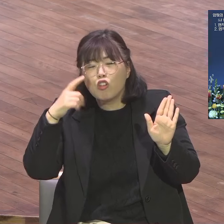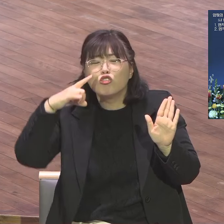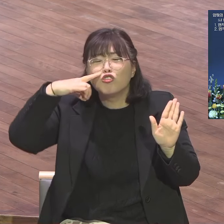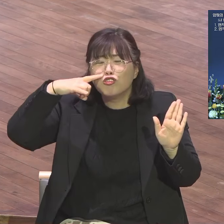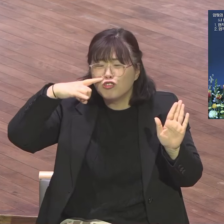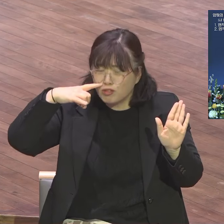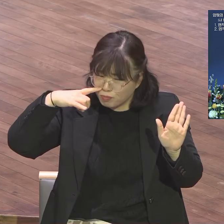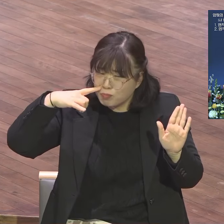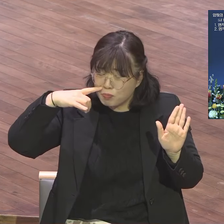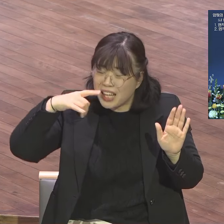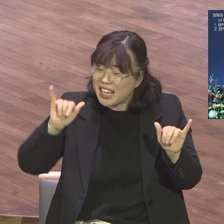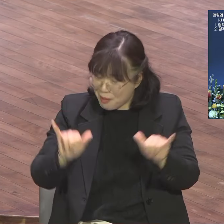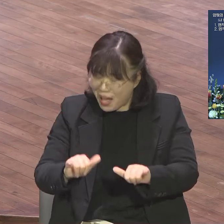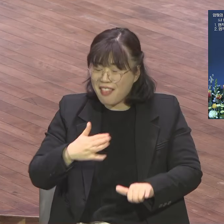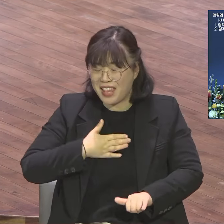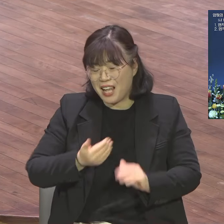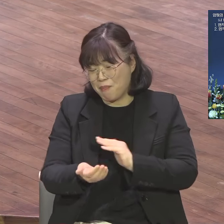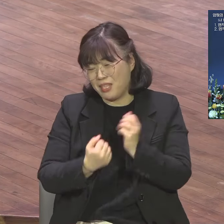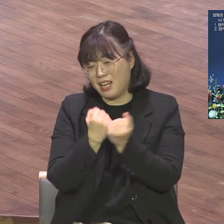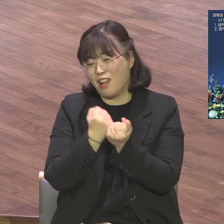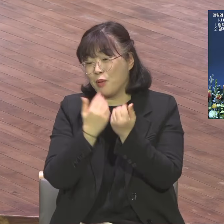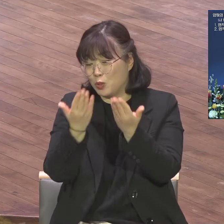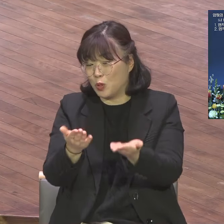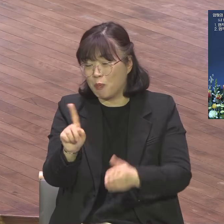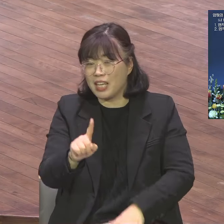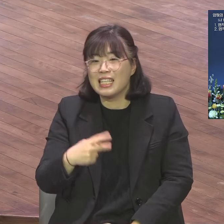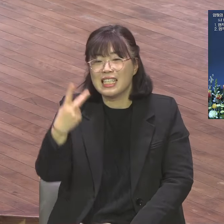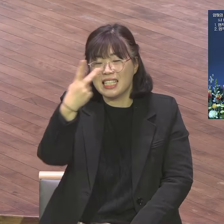궁금하실까 해서 말씀드리면, 제가 2024년